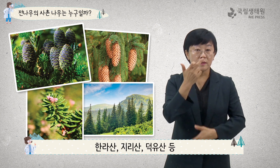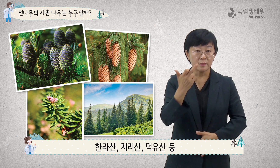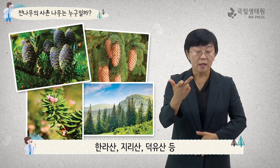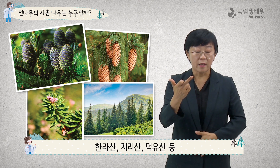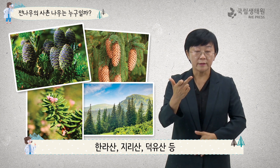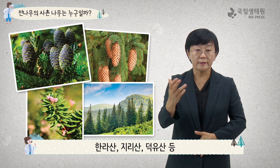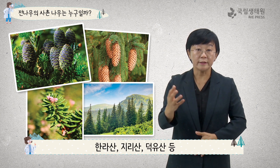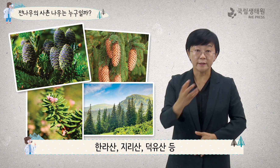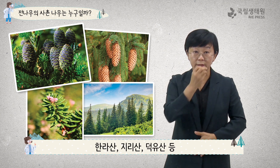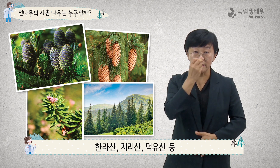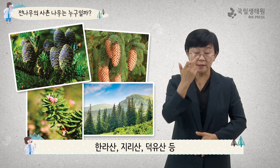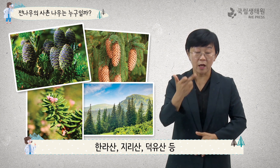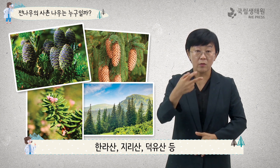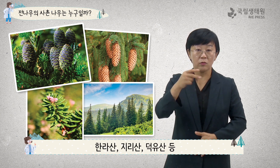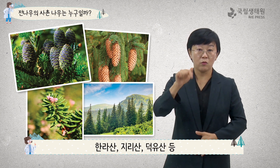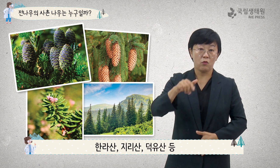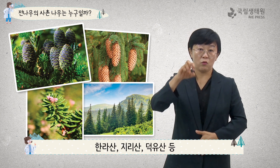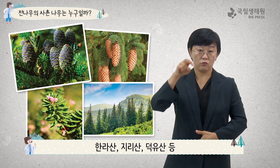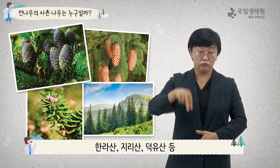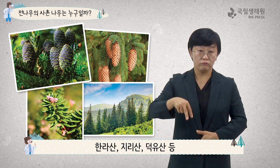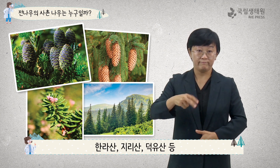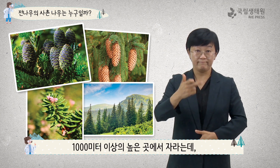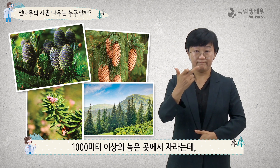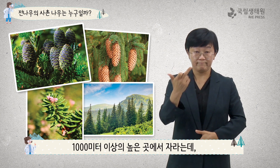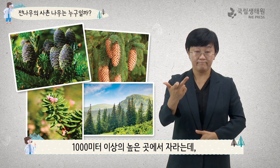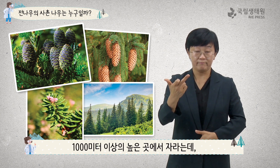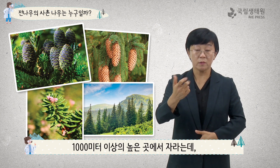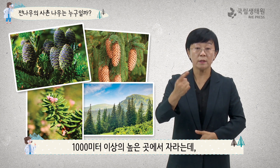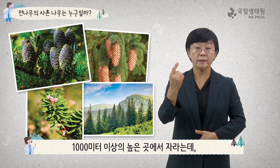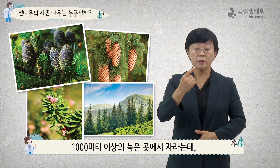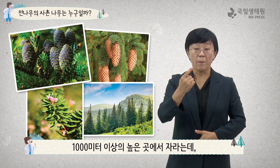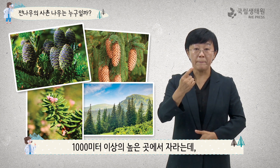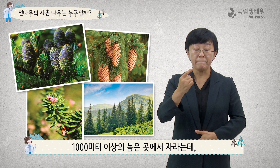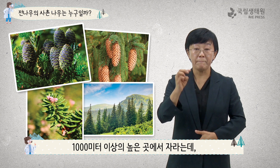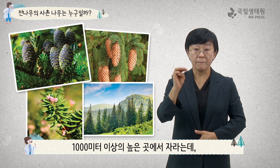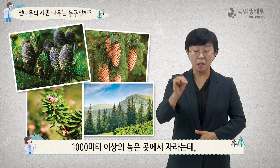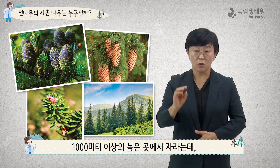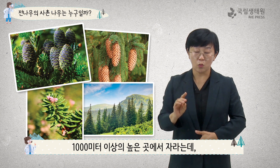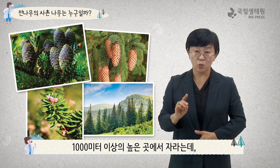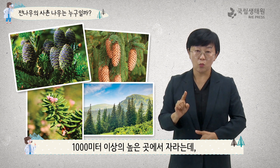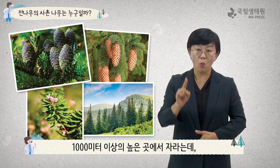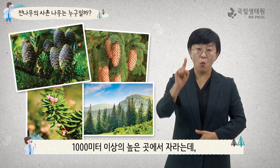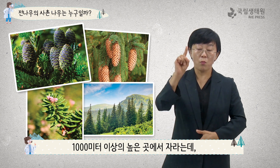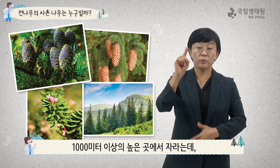한라산, 지리산, 덕유산 등 1000m 이상의 높은 곳에서 자라는데